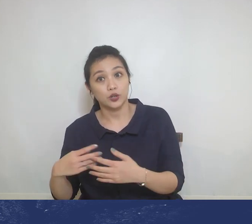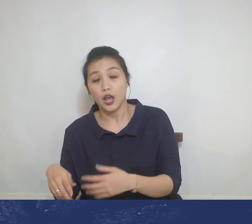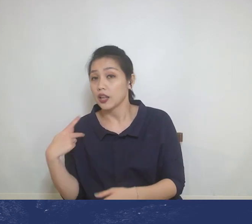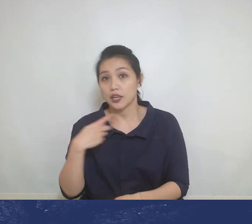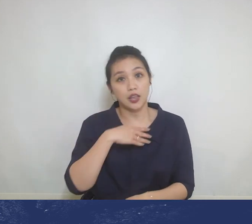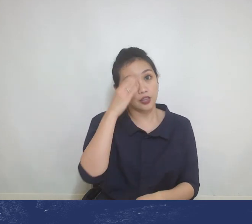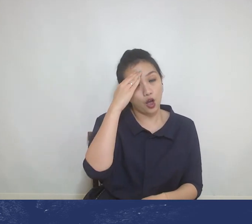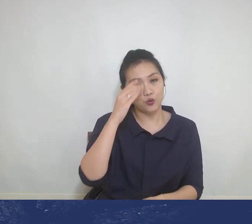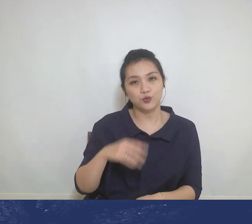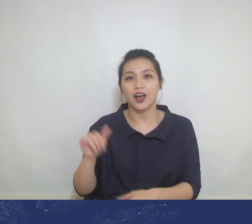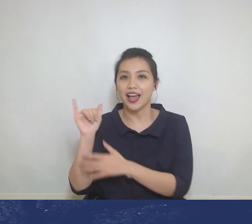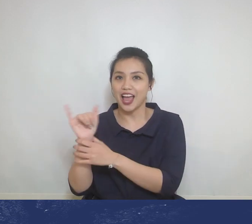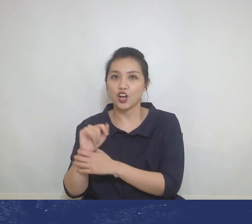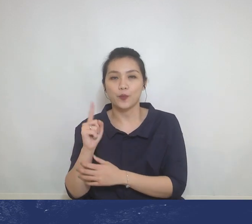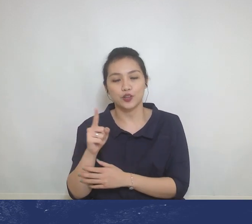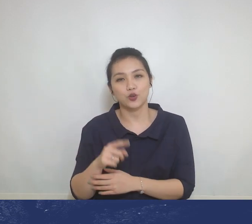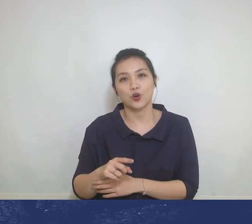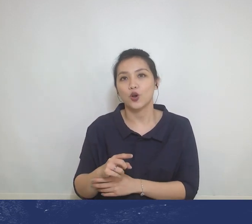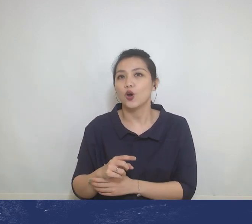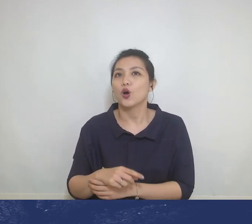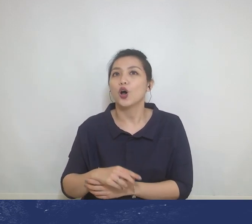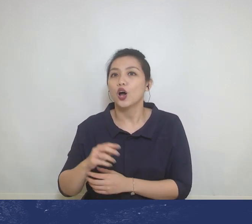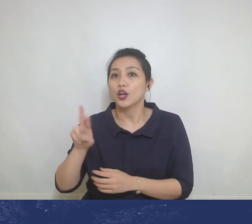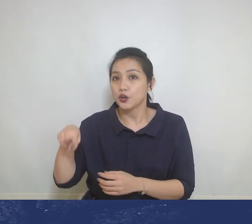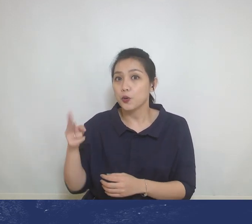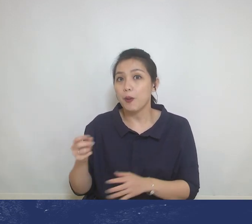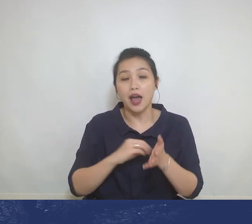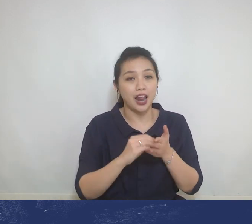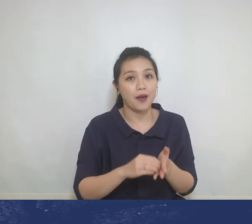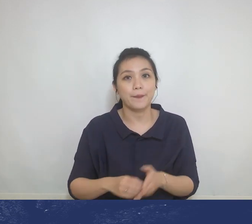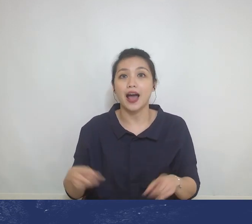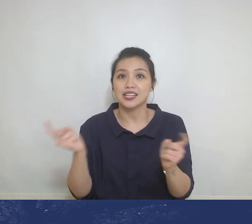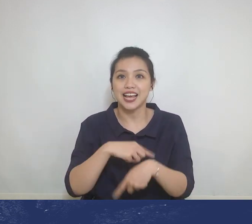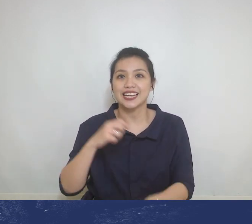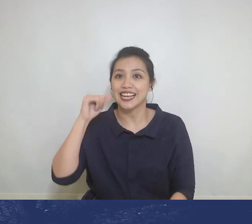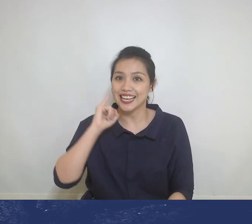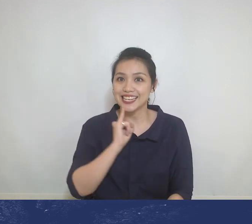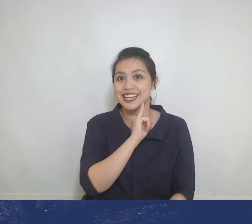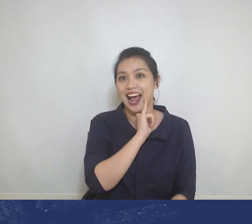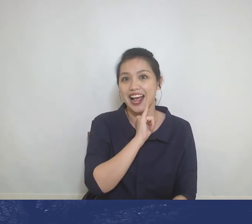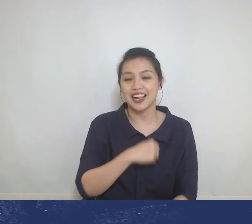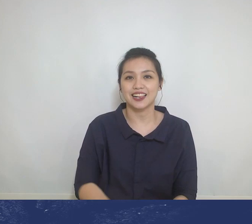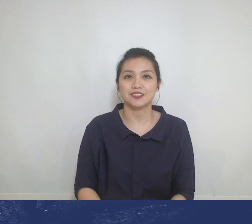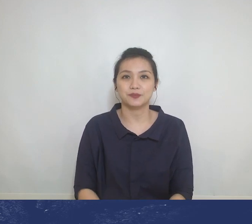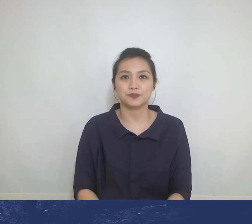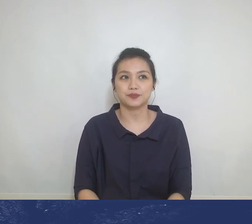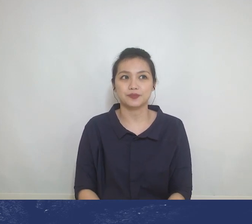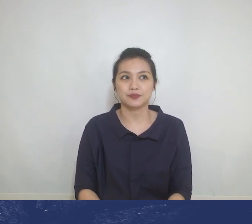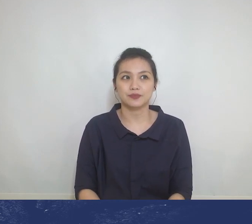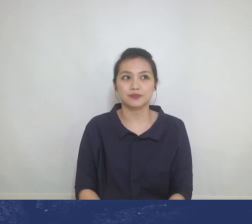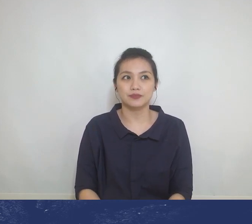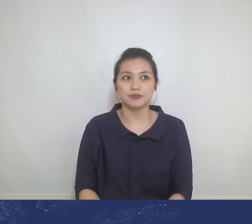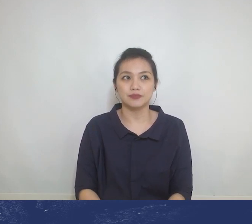Kemudian kita tahu, Yakub namanya diubah menjadi Israel. Dan Yakub yang seorang